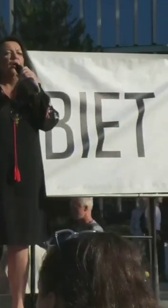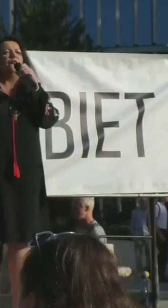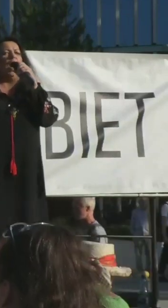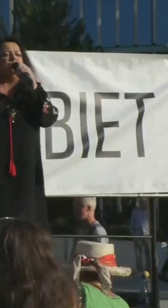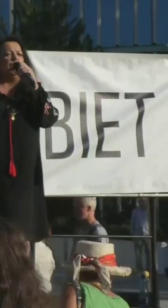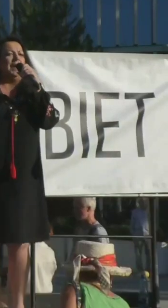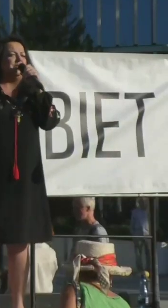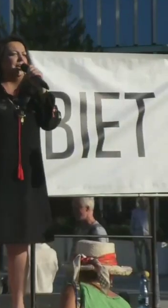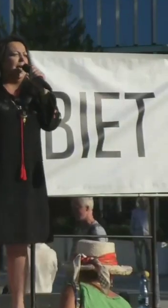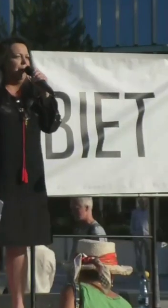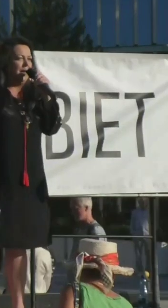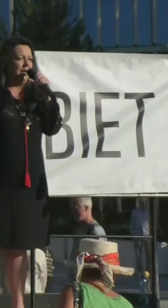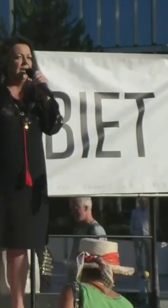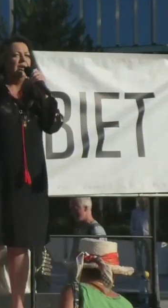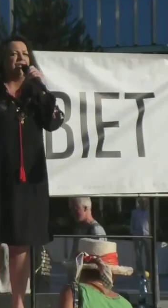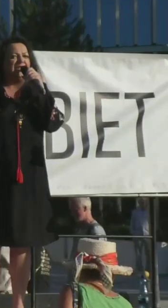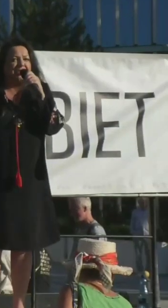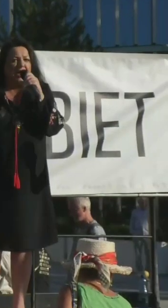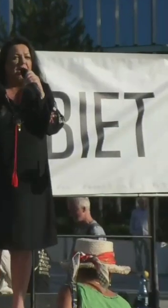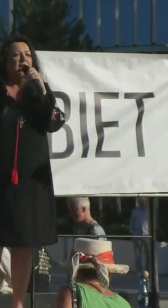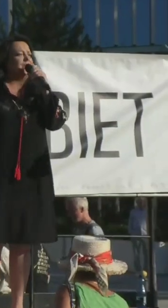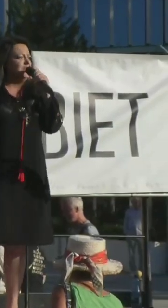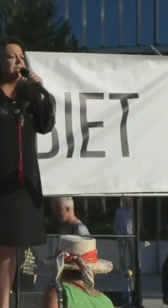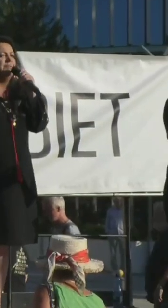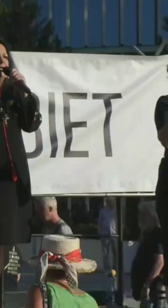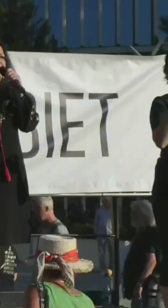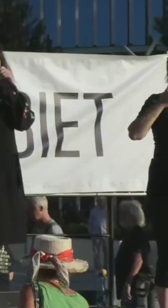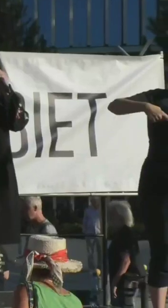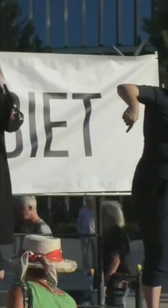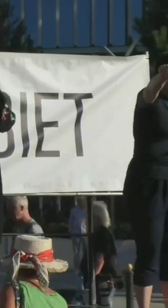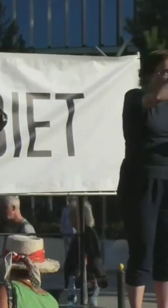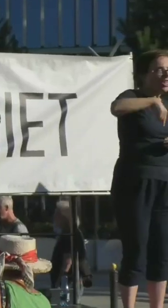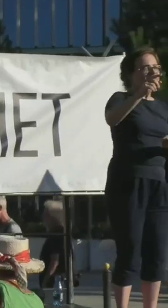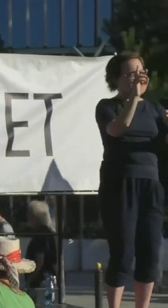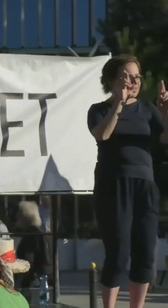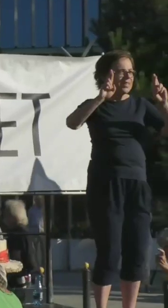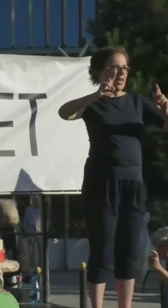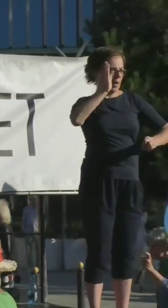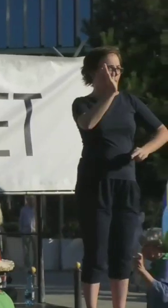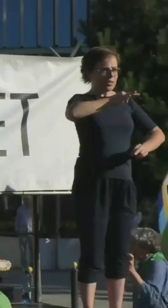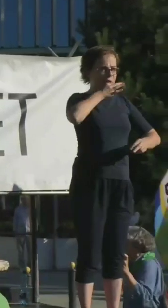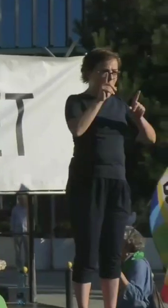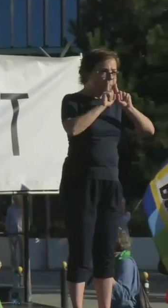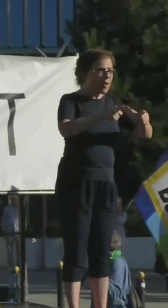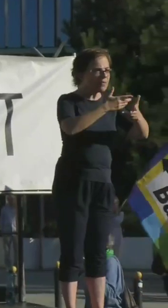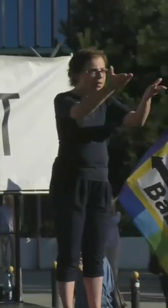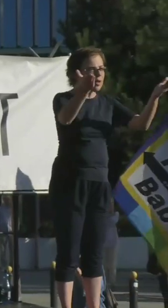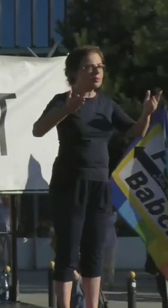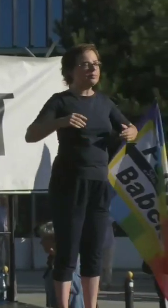normalnie, w końcu będzie lepiej. Wszyscy, wszyscy mieliśmy taką nadzieję, prawda?